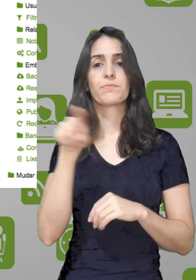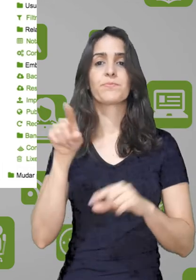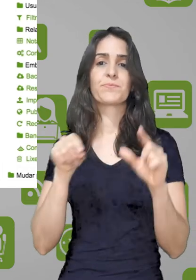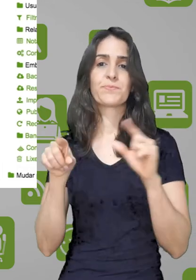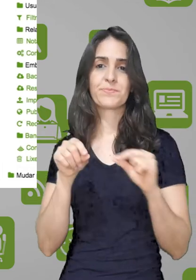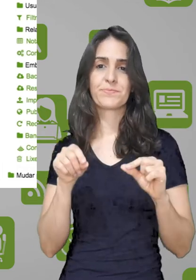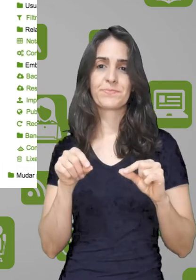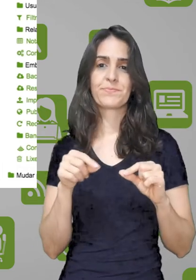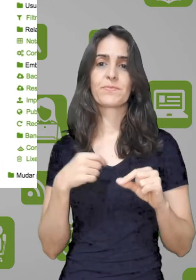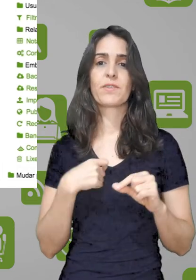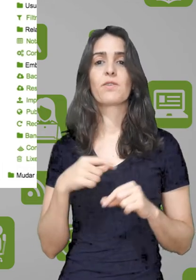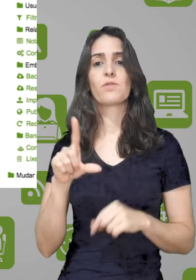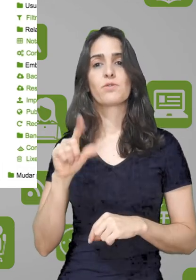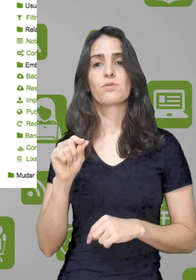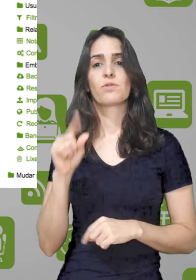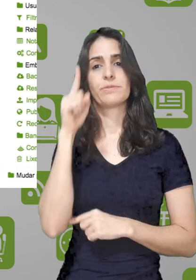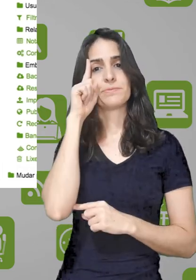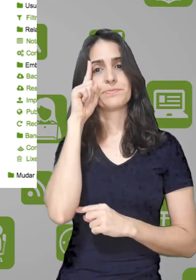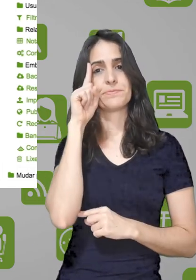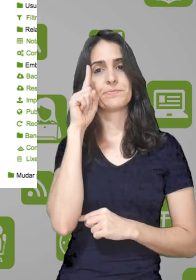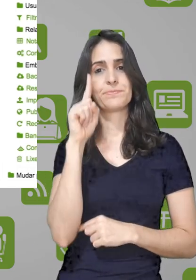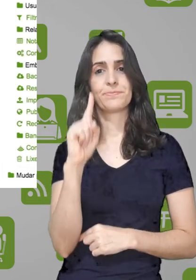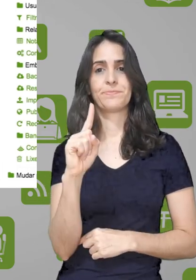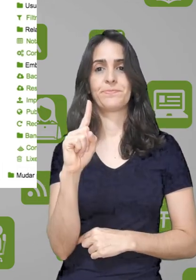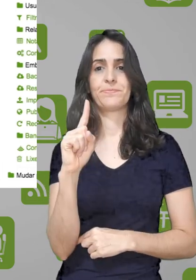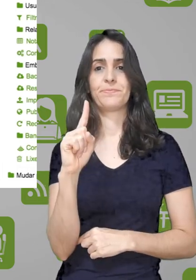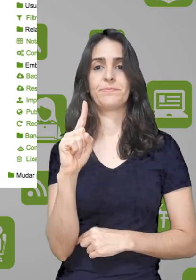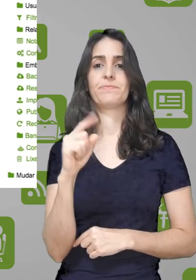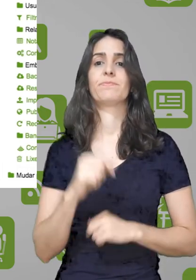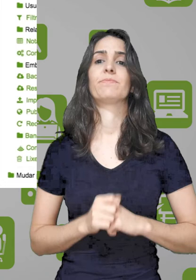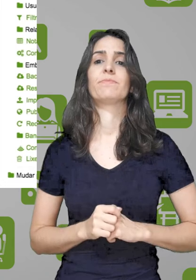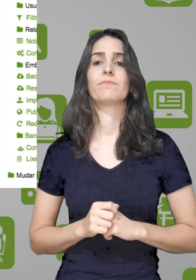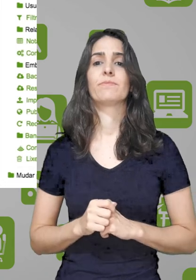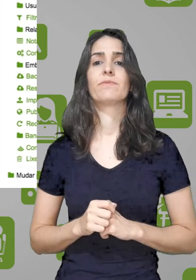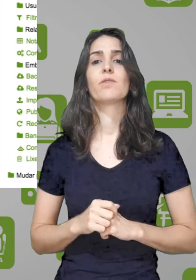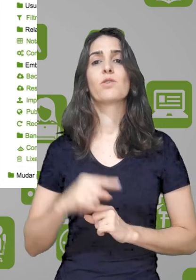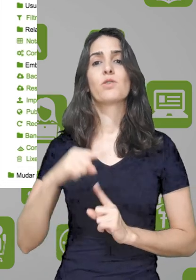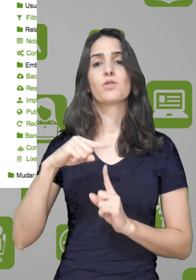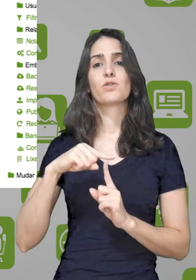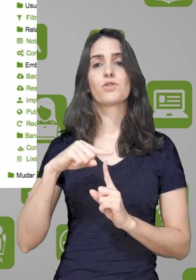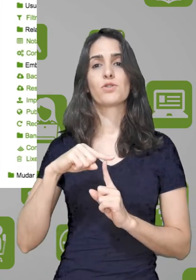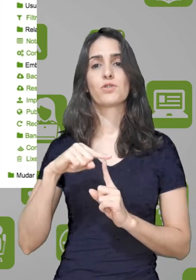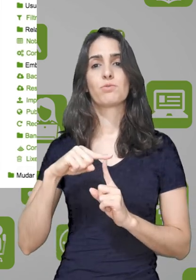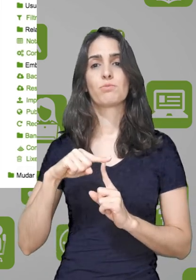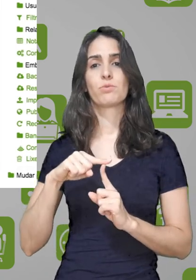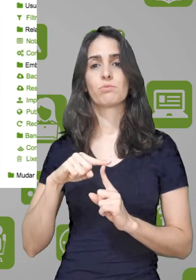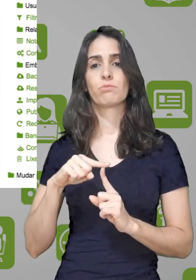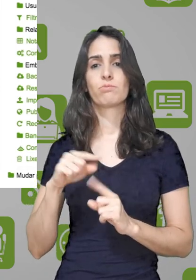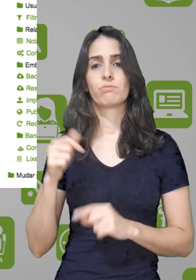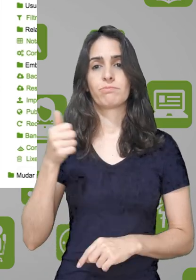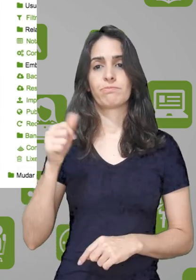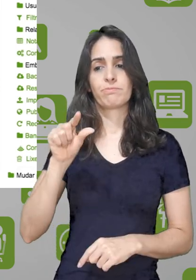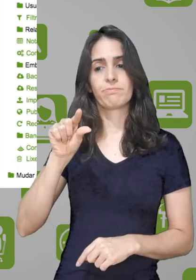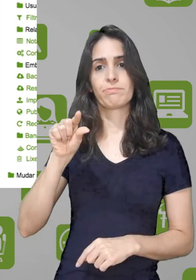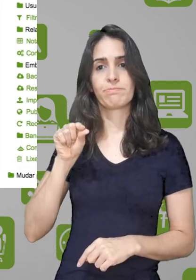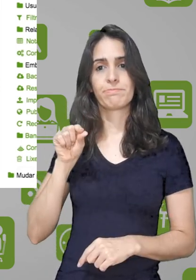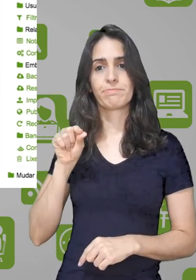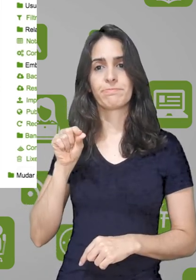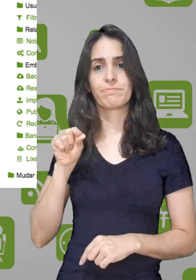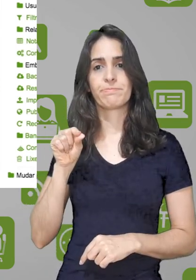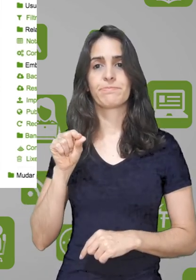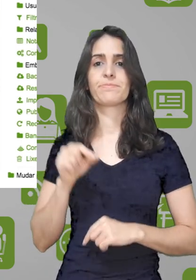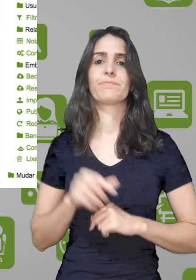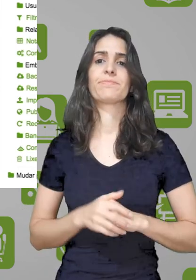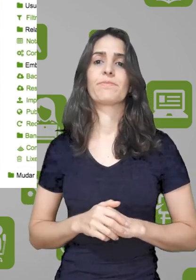como eu prefiro visualizar. Vou manter por data. O tipo de barra, então vou manter aqui o